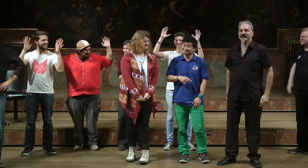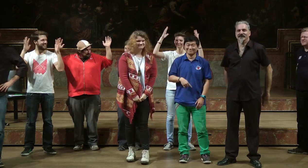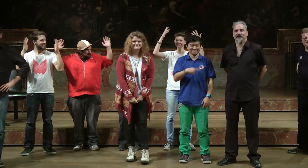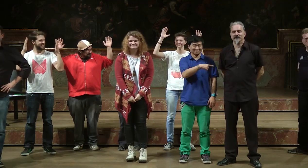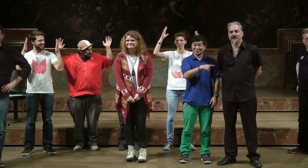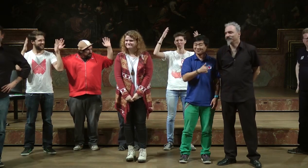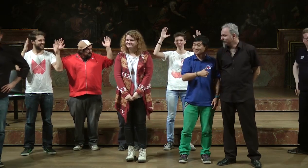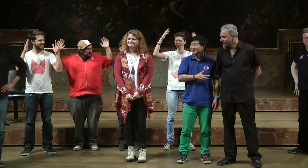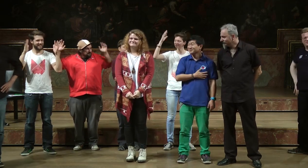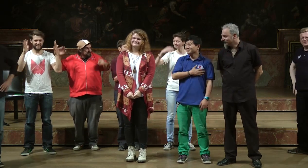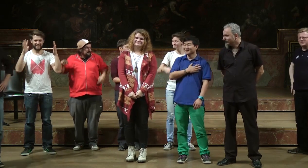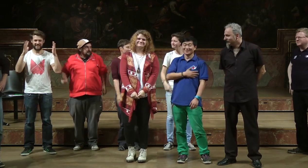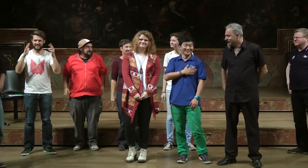Vielen Dank.